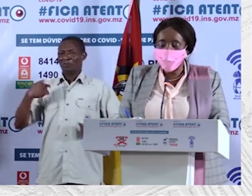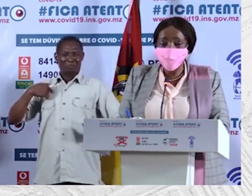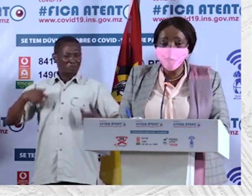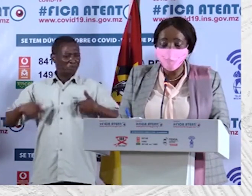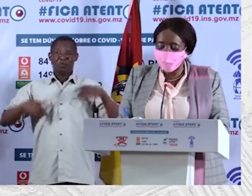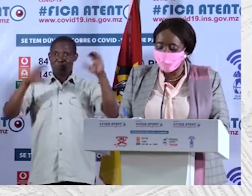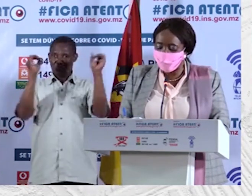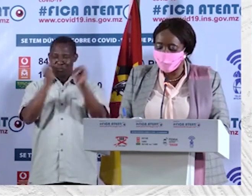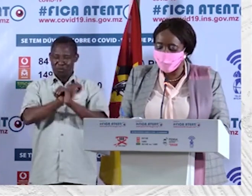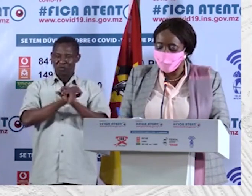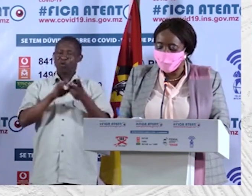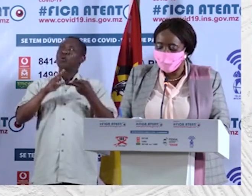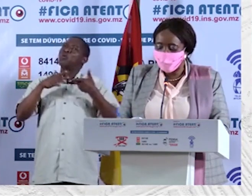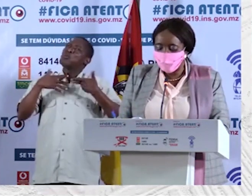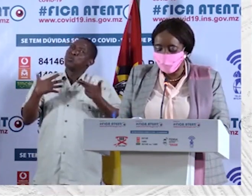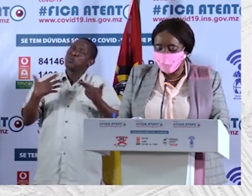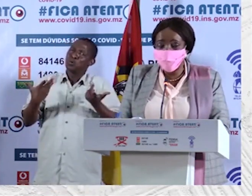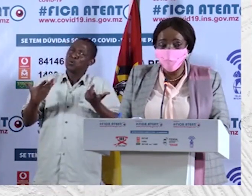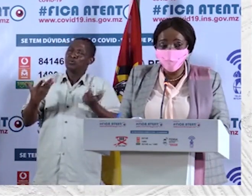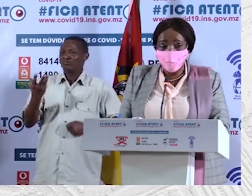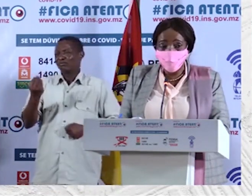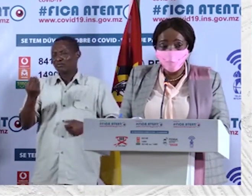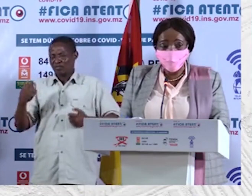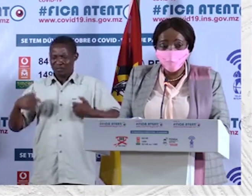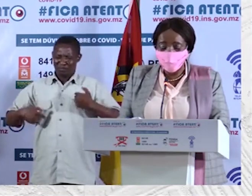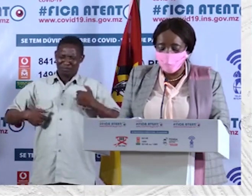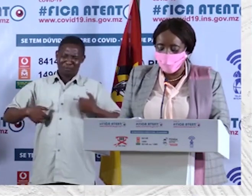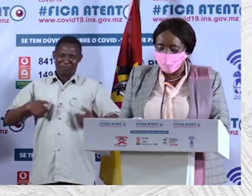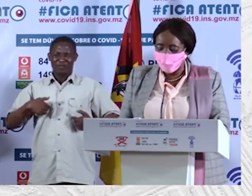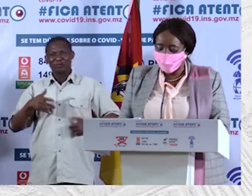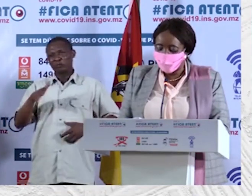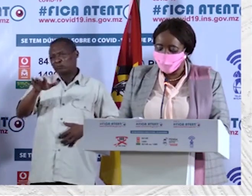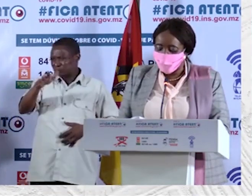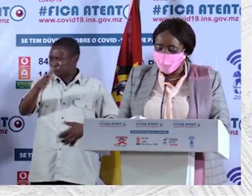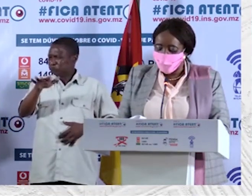tenham sinais leves parecidos a uma gripe comum.